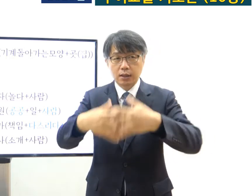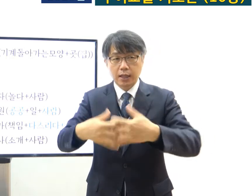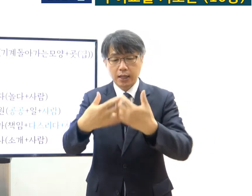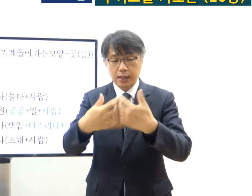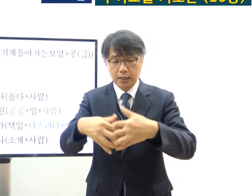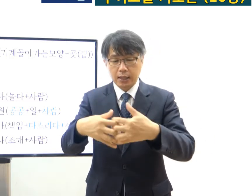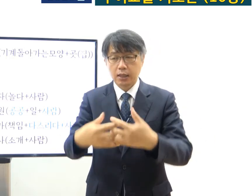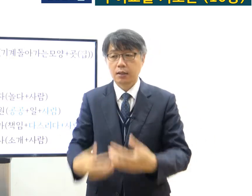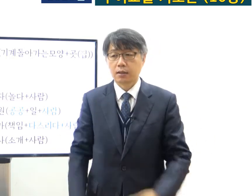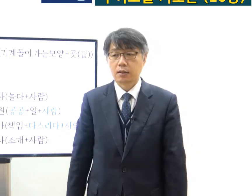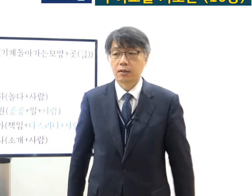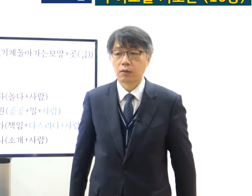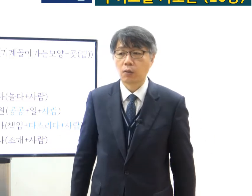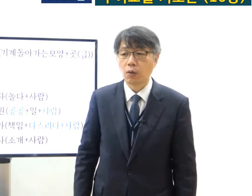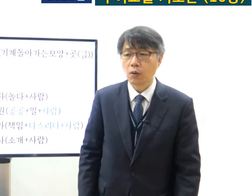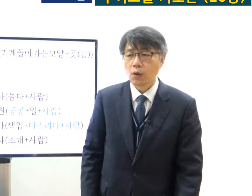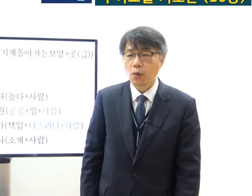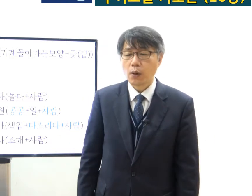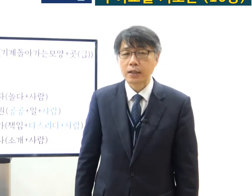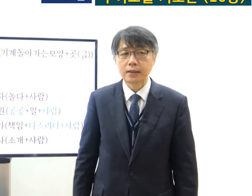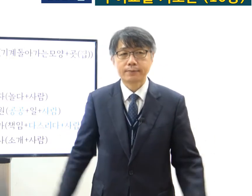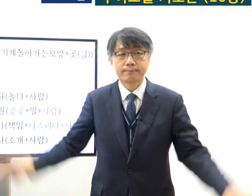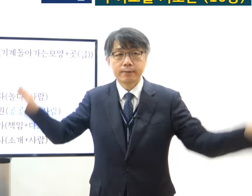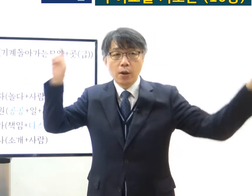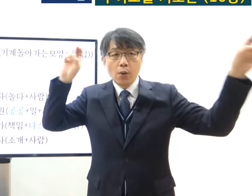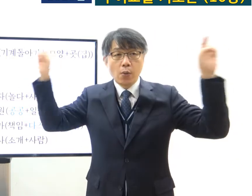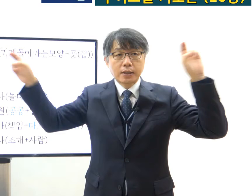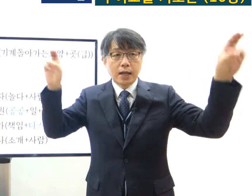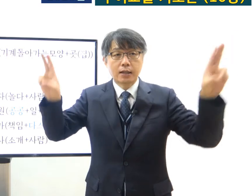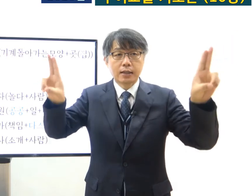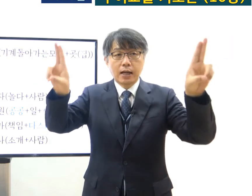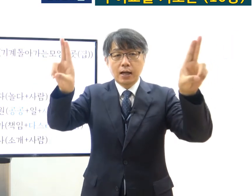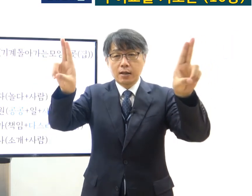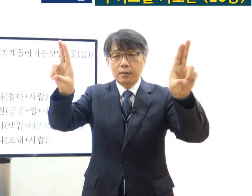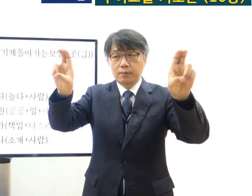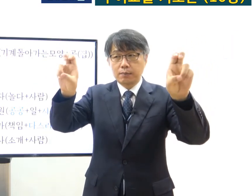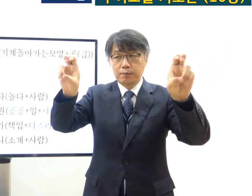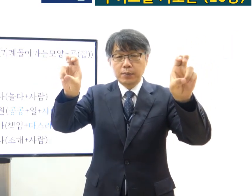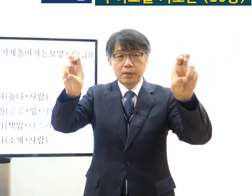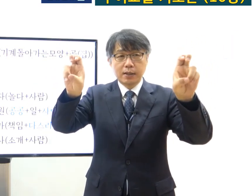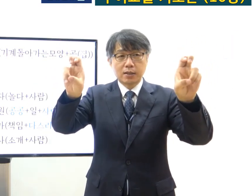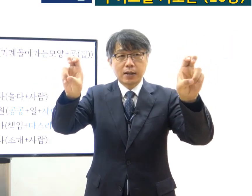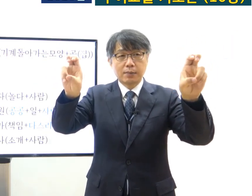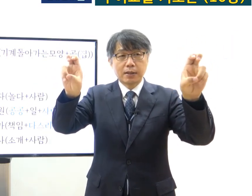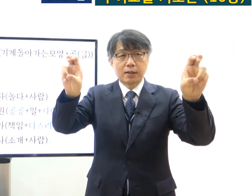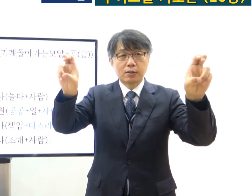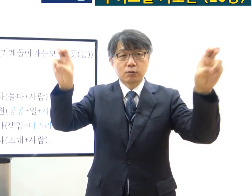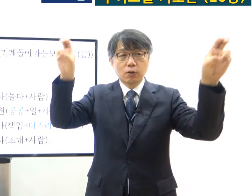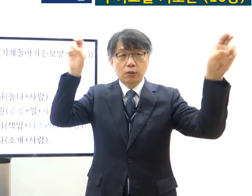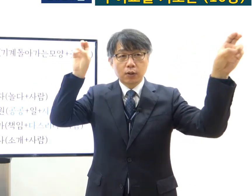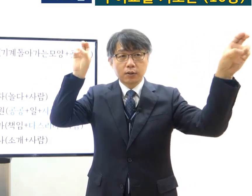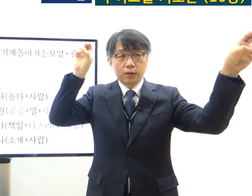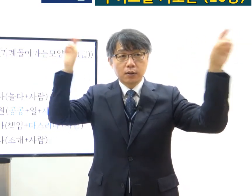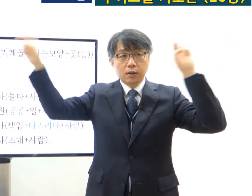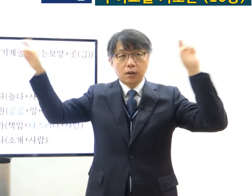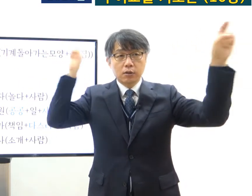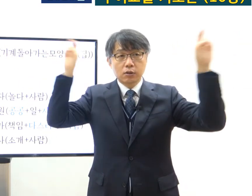기계. 그리고 회사. 자, 미음 하듯이 만들어 가지고요. 이렇게 해서 흔들어